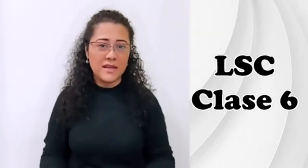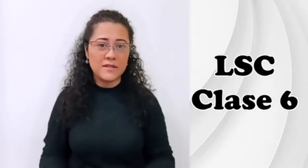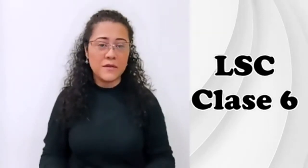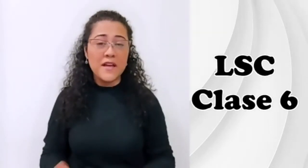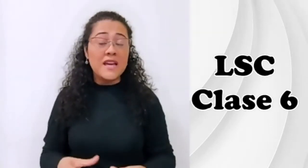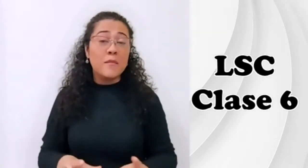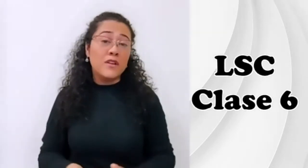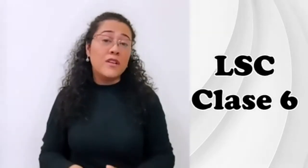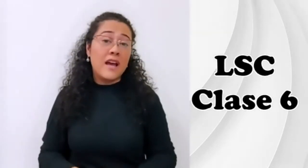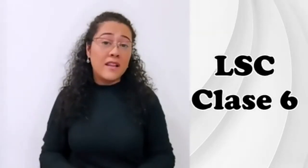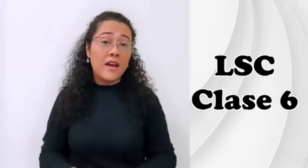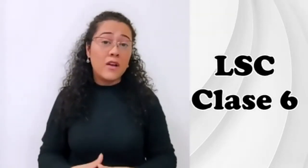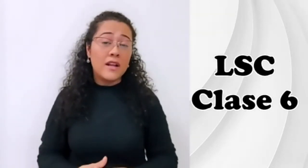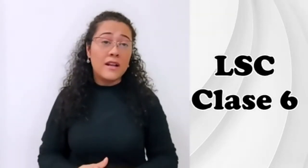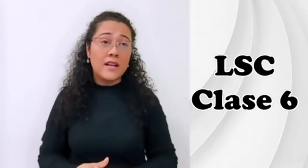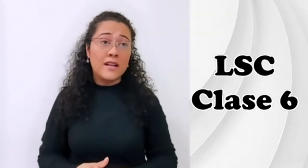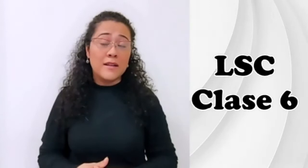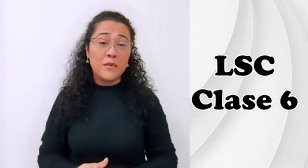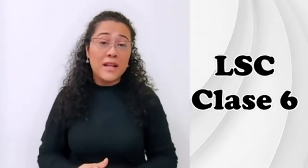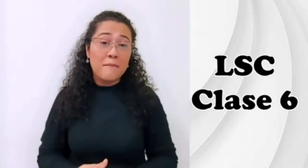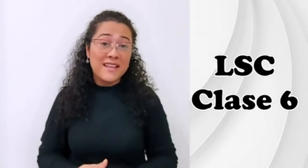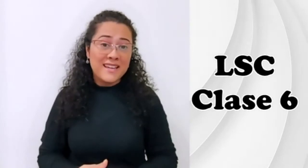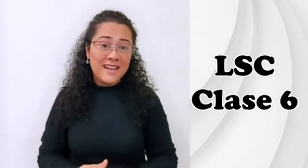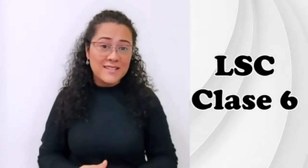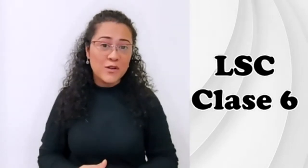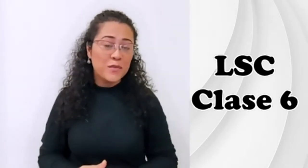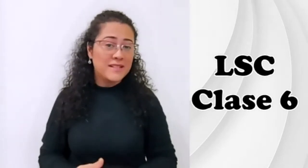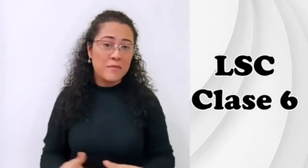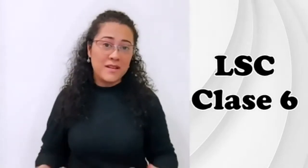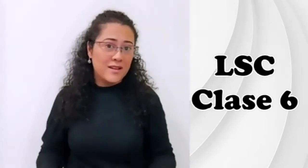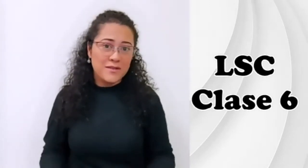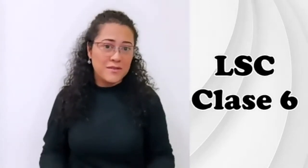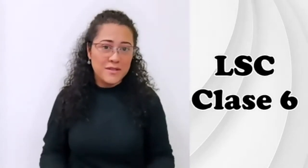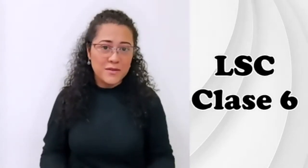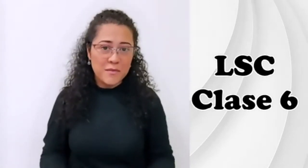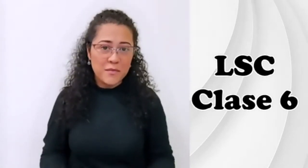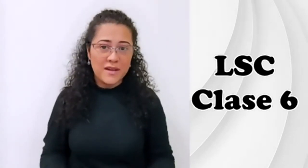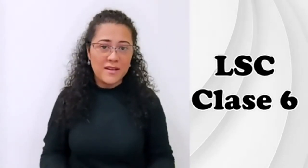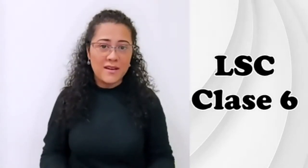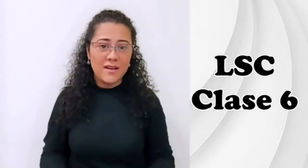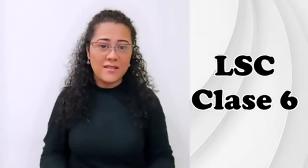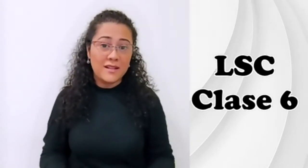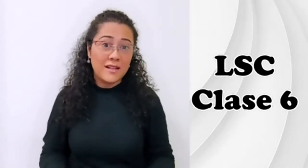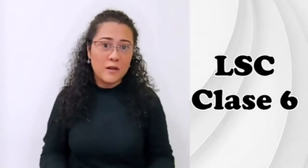eso. Bueno, ya he dado en el tiempo de la predicación, pues la predicación sí no se puede detener